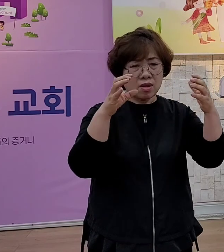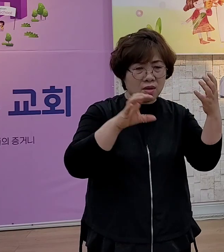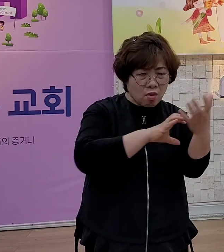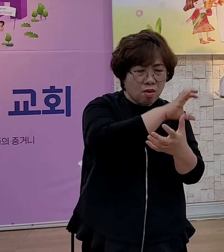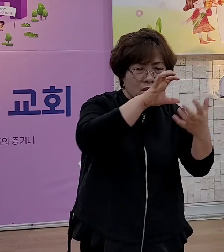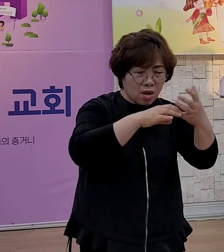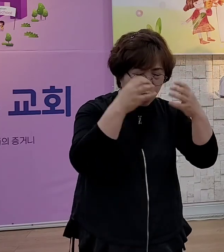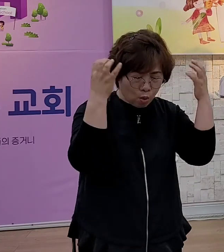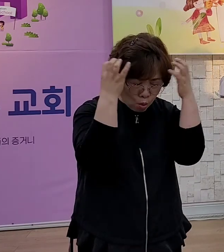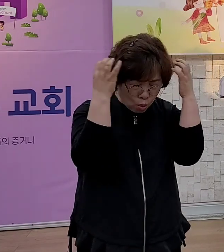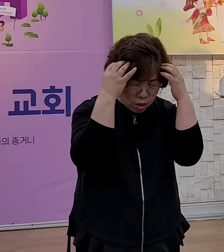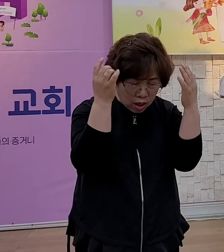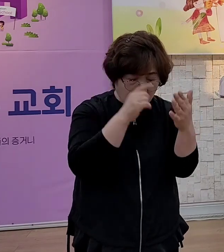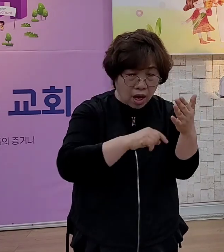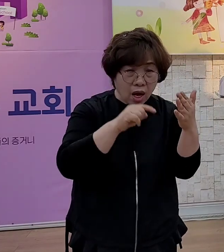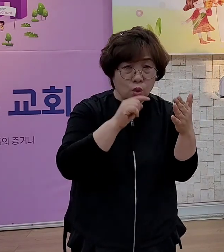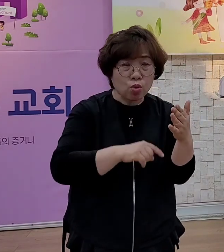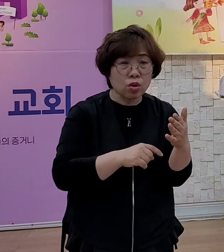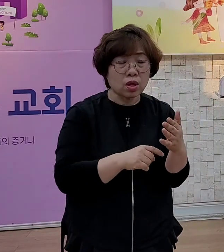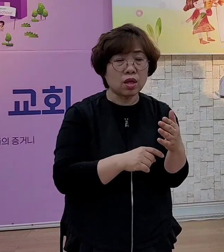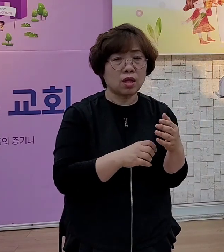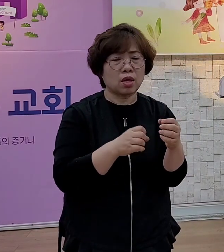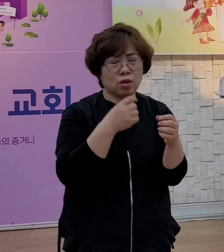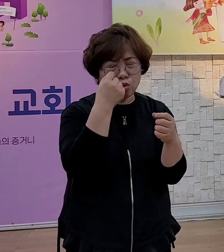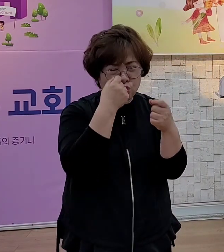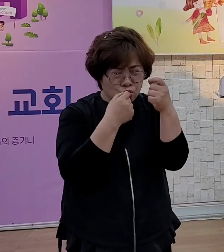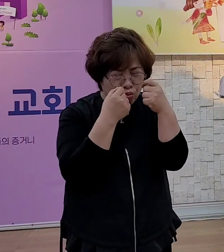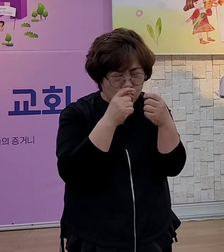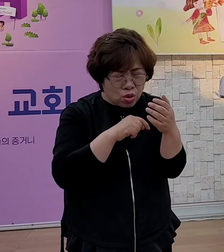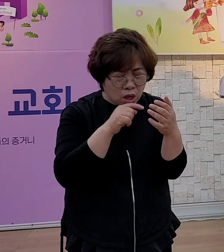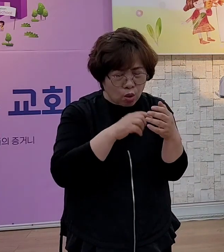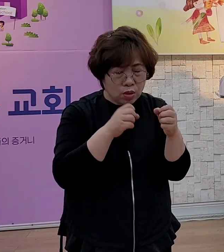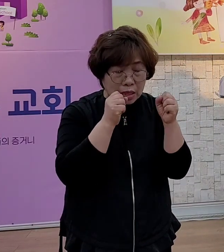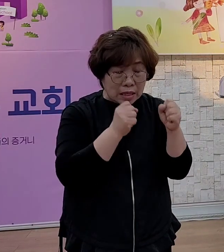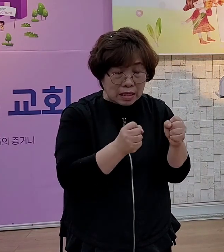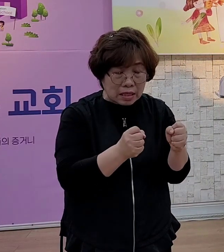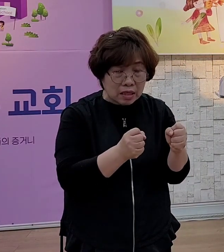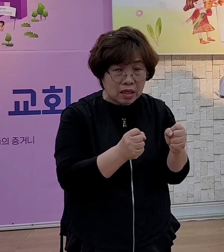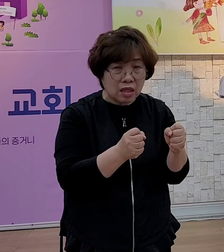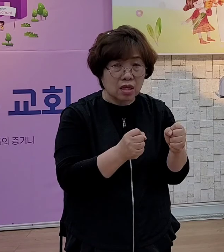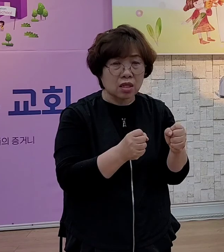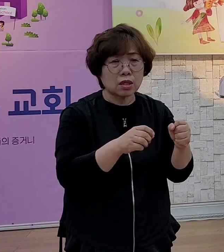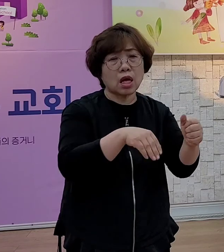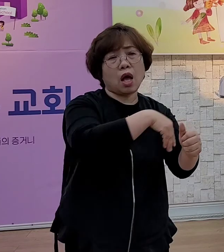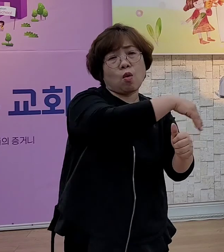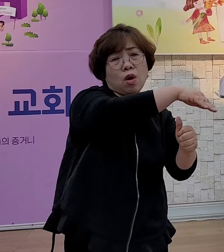가운데 고난 가운데 눈물 속에 어려움 속에 있었다라는 것을 보여주고 있습니다.